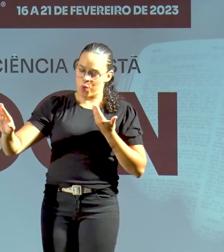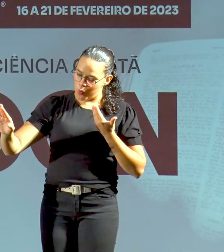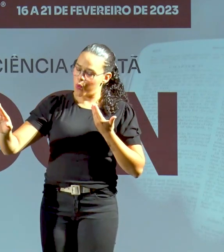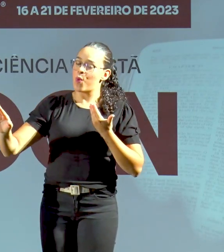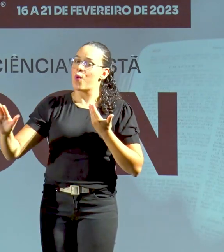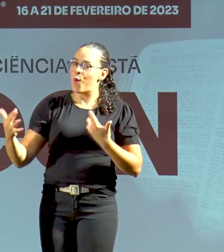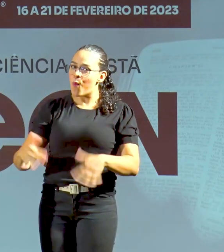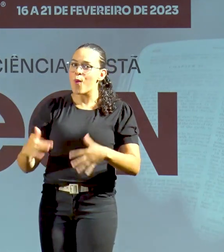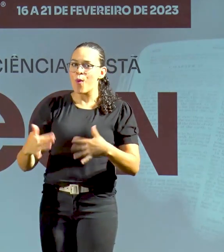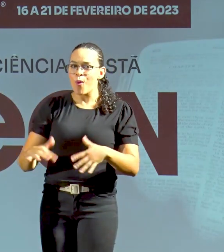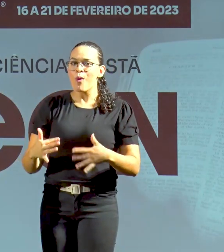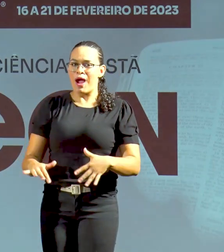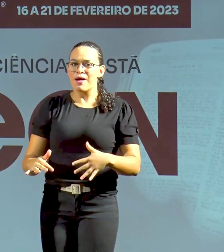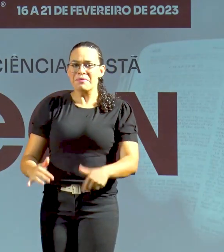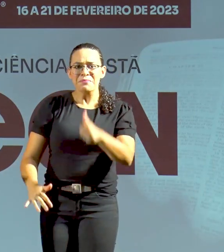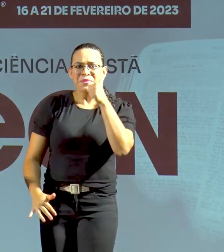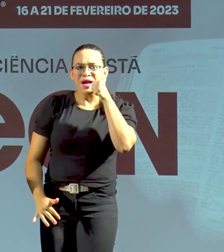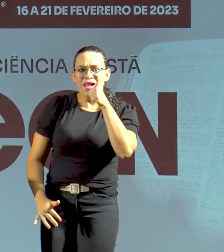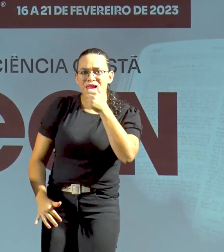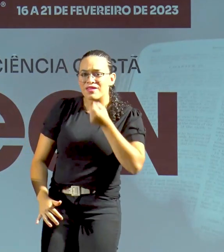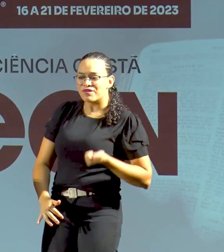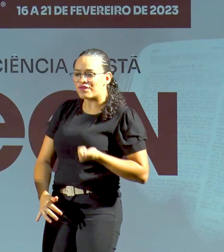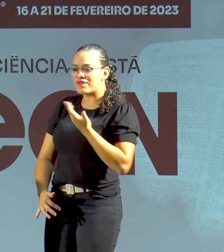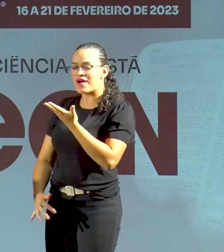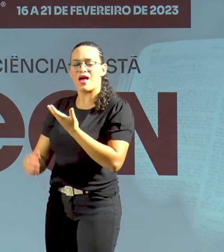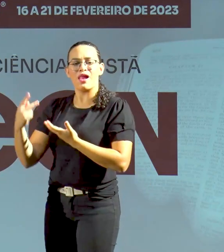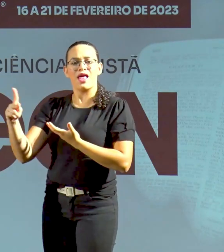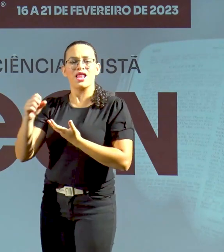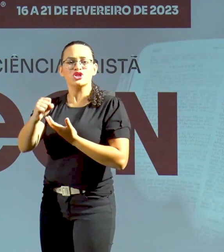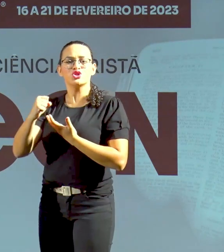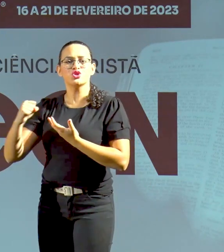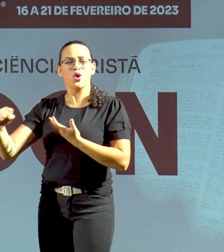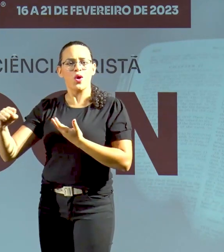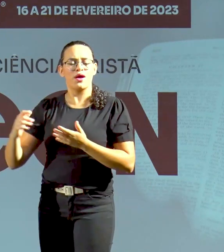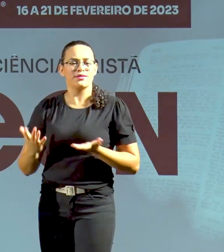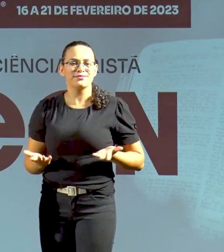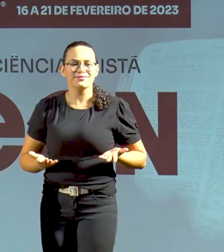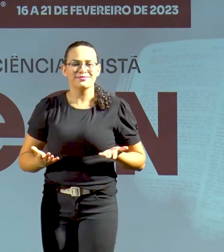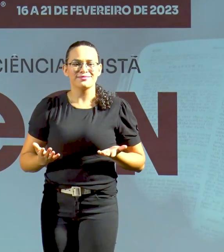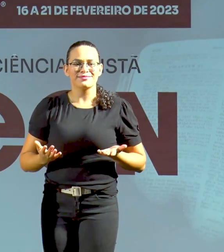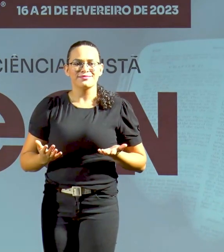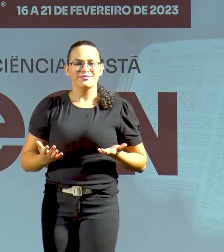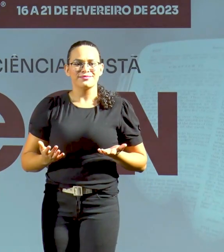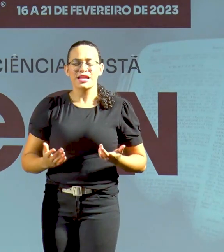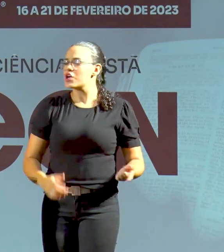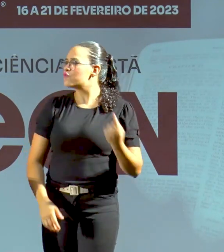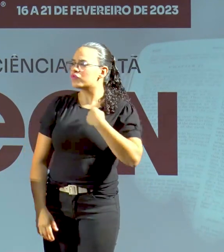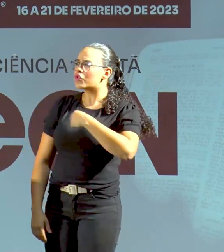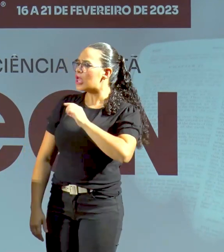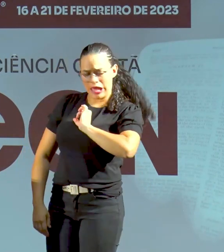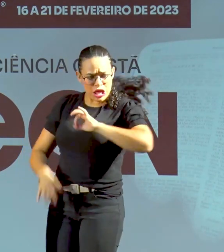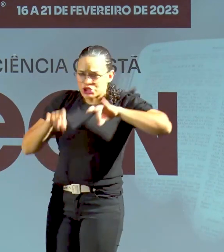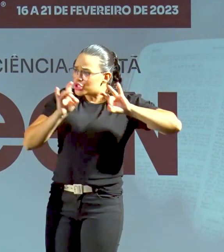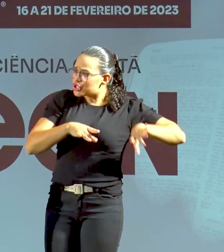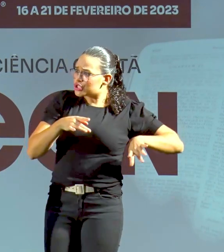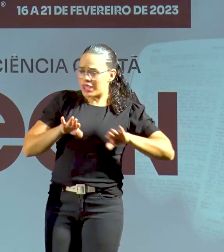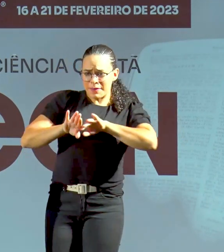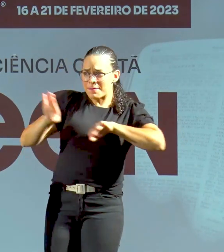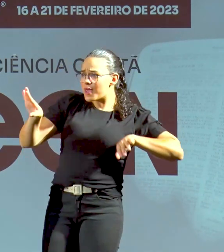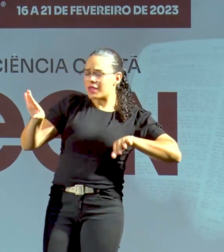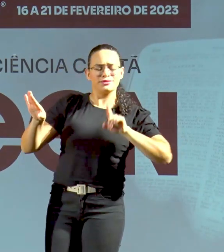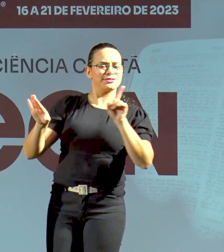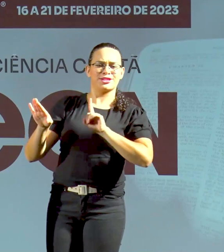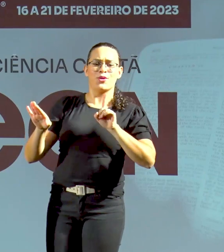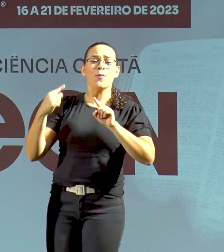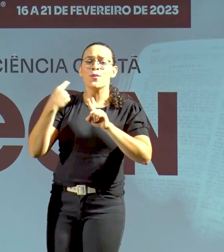uma nora para uma sogra Ruth diz não vou e por que que ela não vai porque